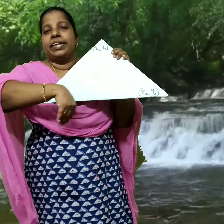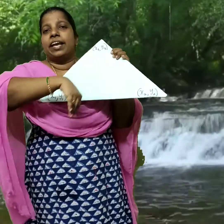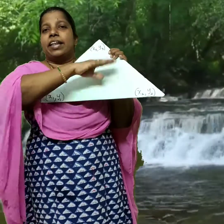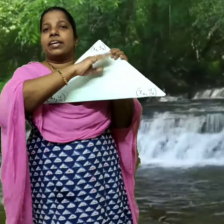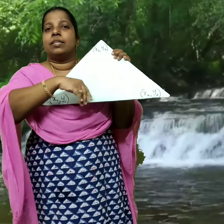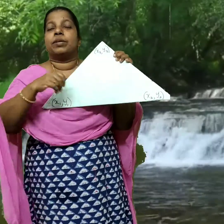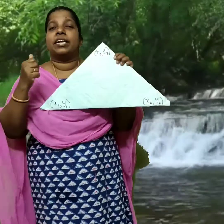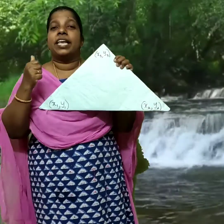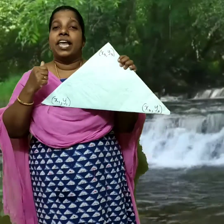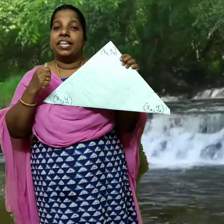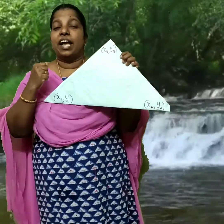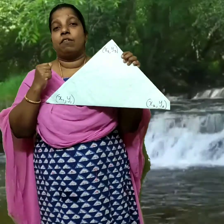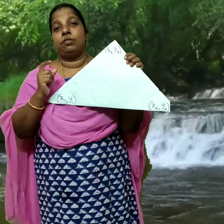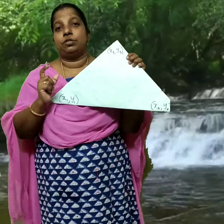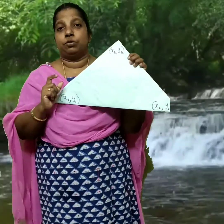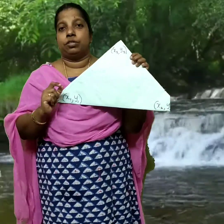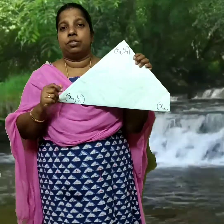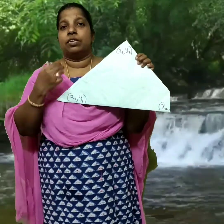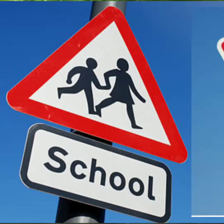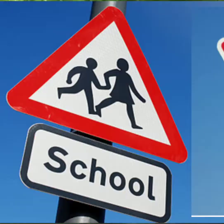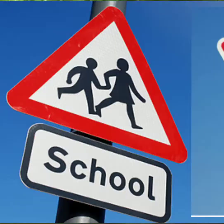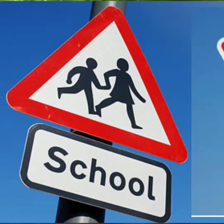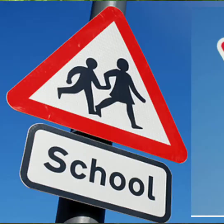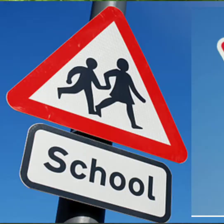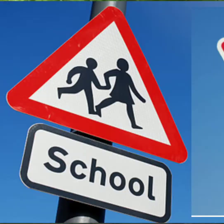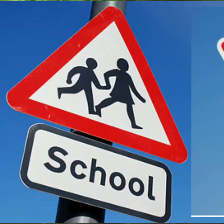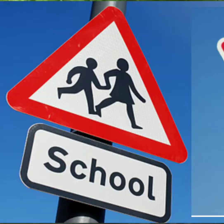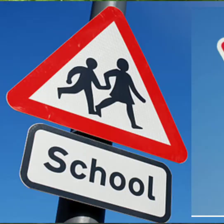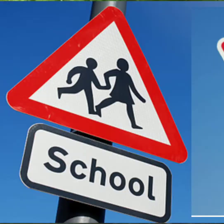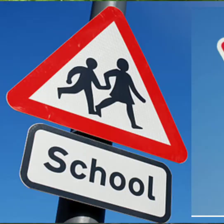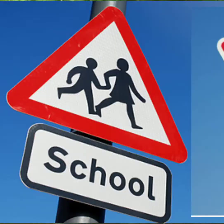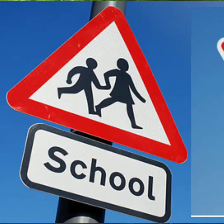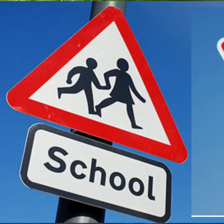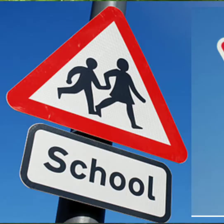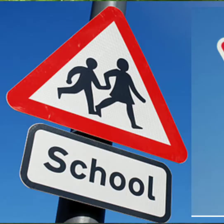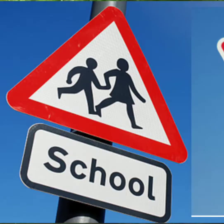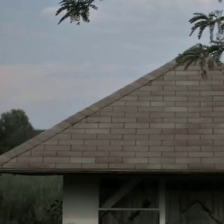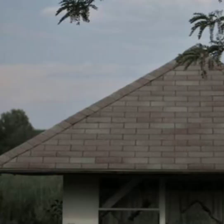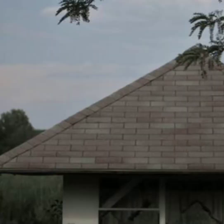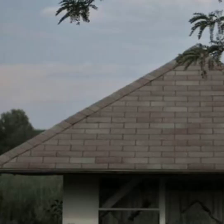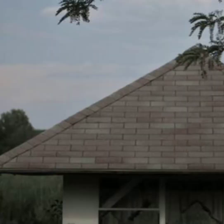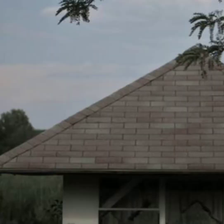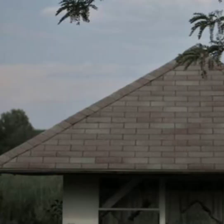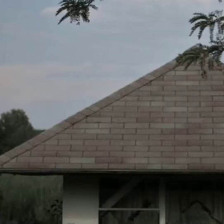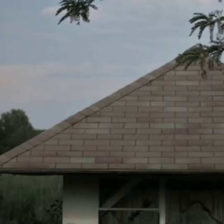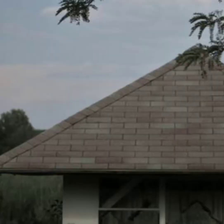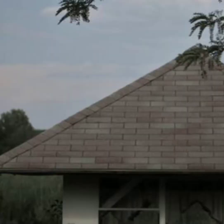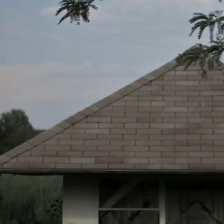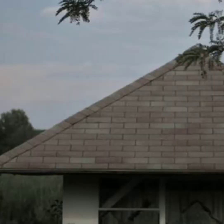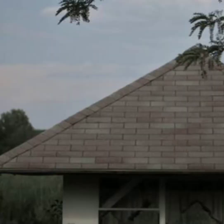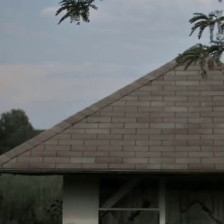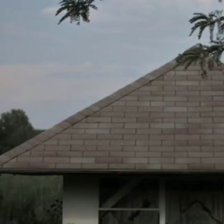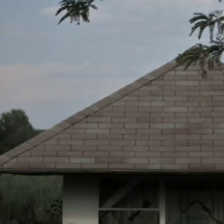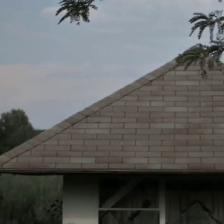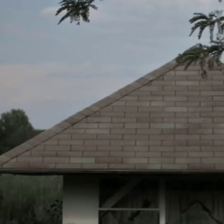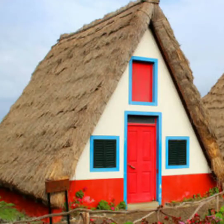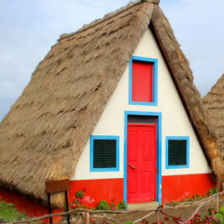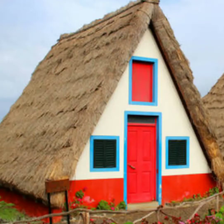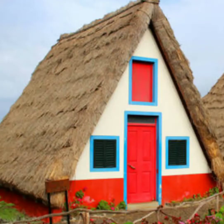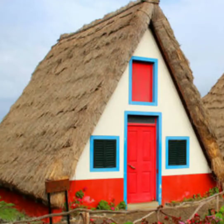അടിക്കാനൊക്കെ ഏരിയ അറിയേണ്ടതുണ്ട്. ഇവിടെ തന്നിരിക്കുന്ന ചിത്രങ്ങൾ ശ്രദ്ധിച്ചു നോക്കൂ. ട്രയാങ്കിൾ ഷേപ്പിലുള്ള